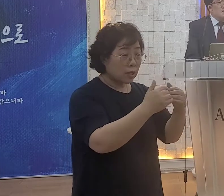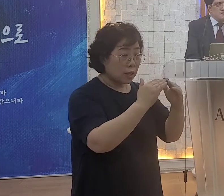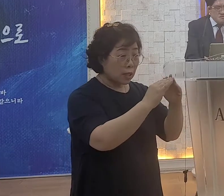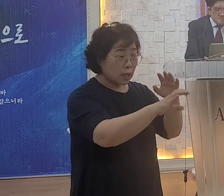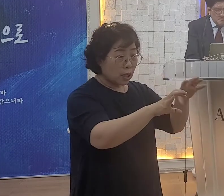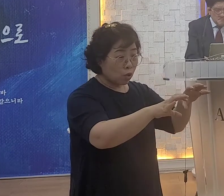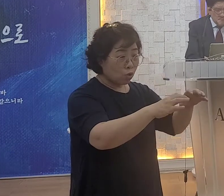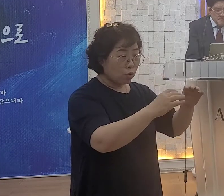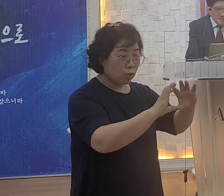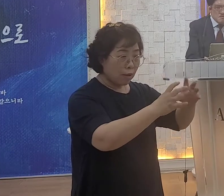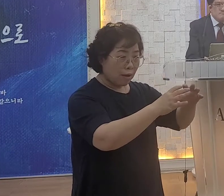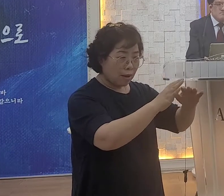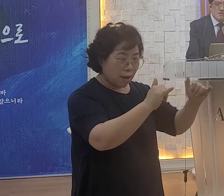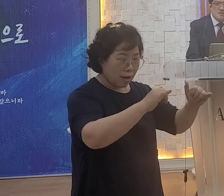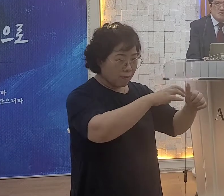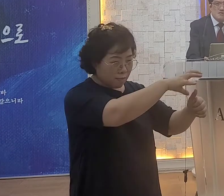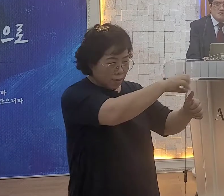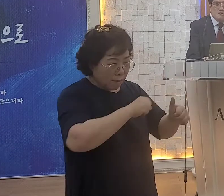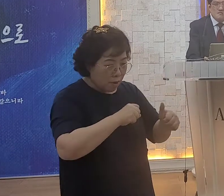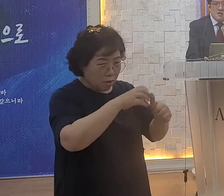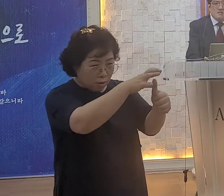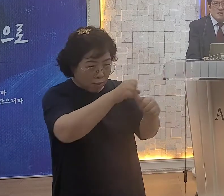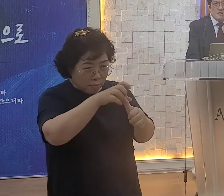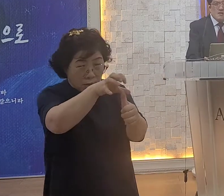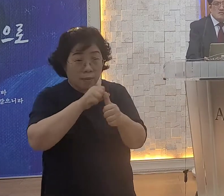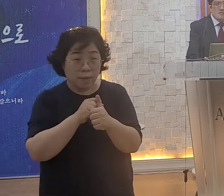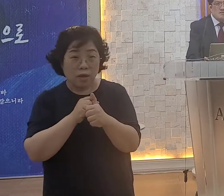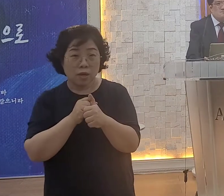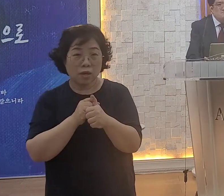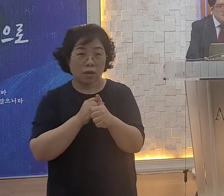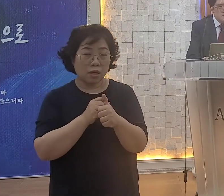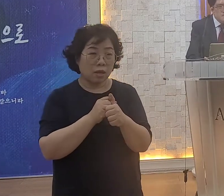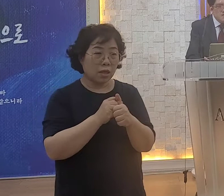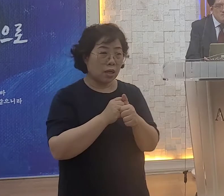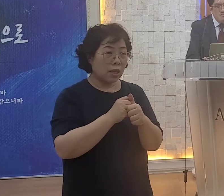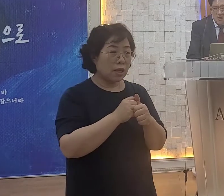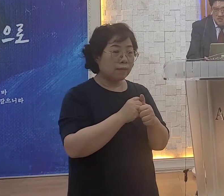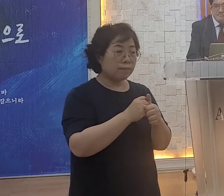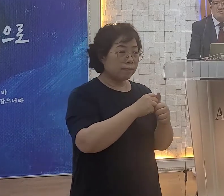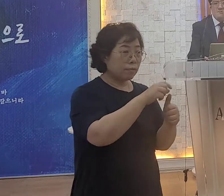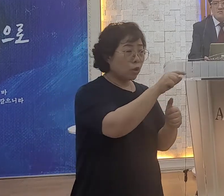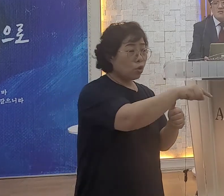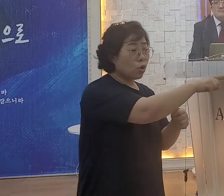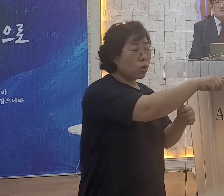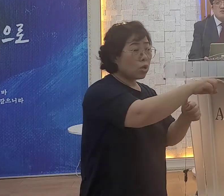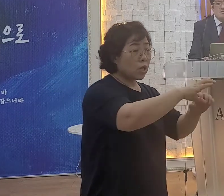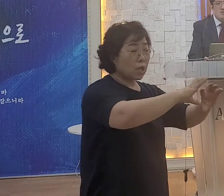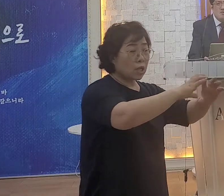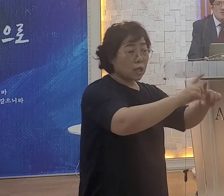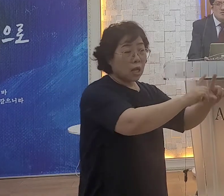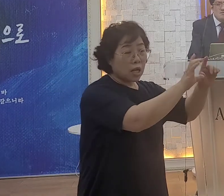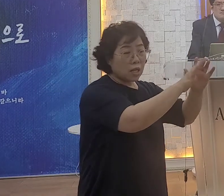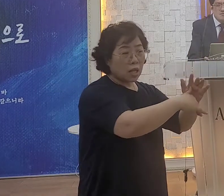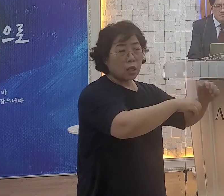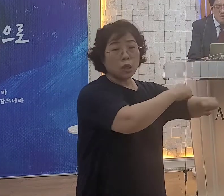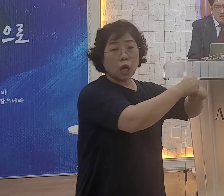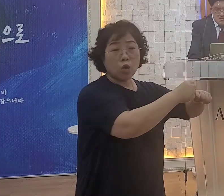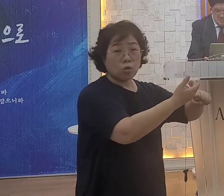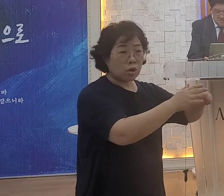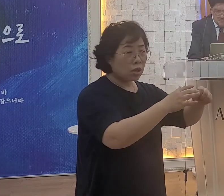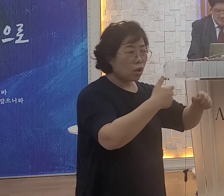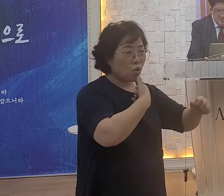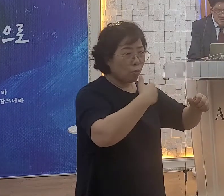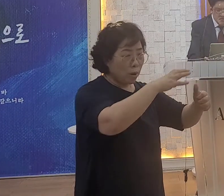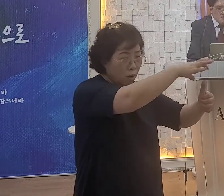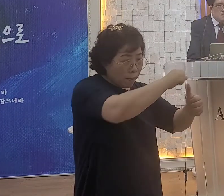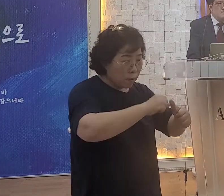그 노예들은 신분이 다른 나라에 살 때는 자유인이었지만 로마에 잡혀온 그날부터 신분이 노예가